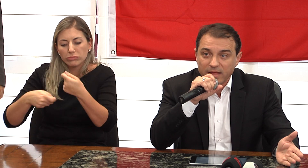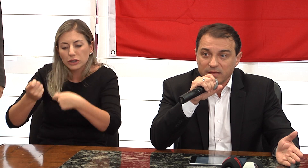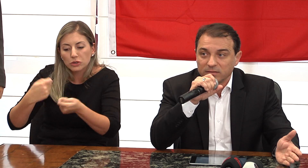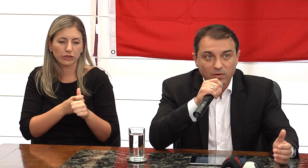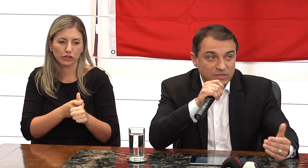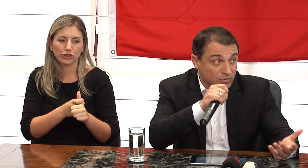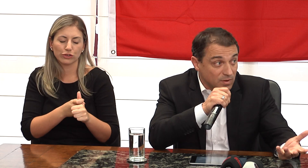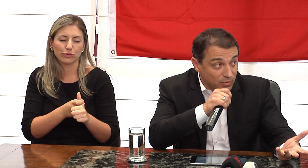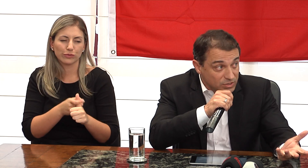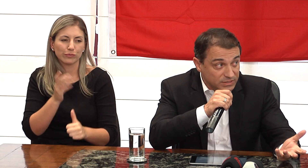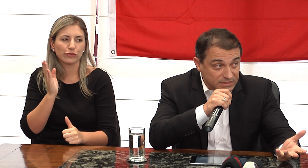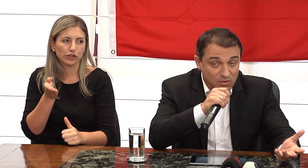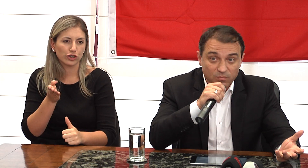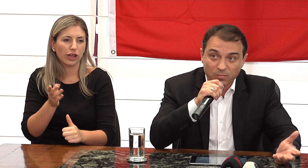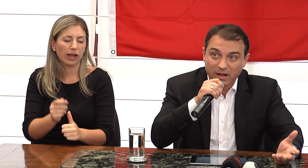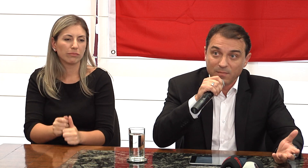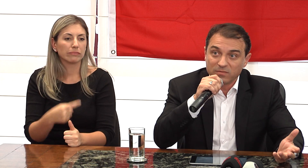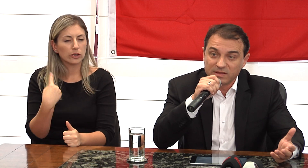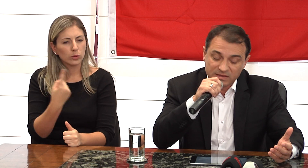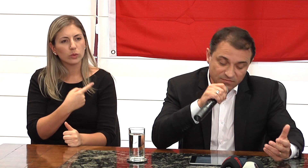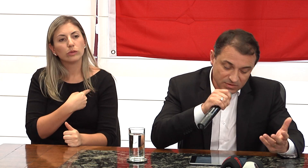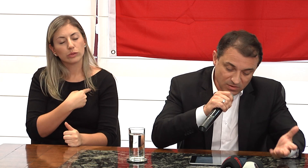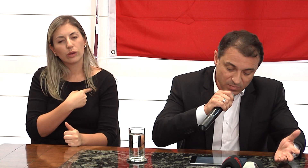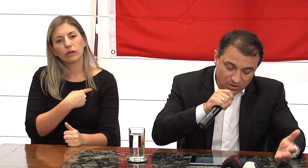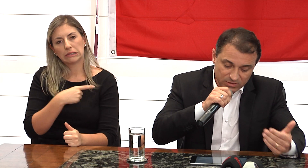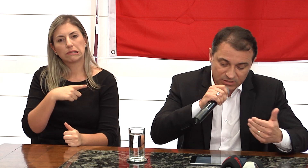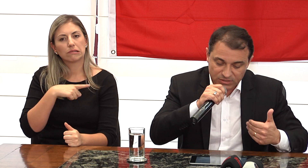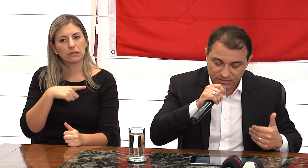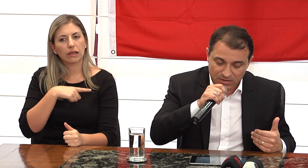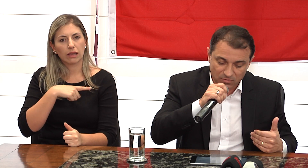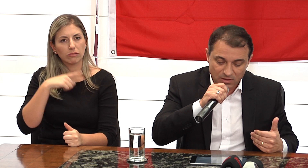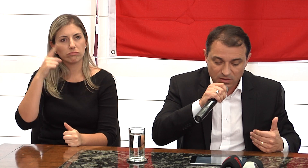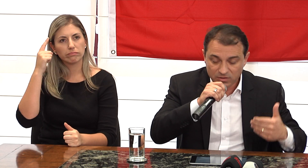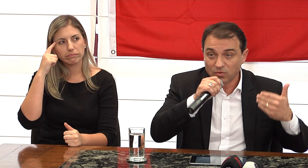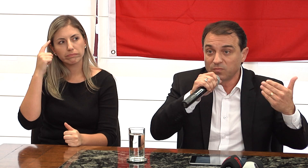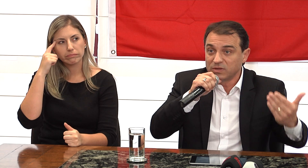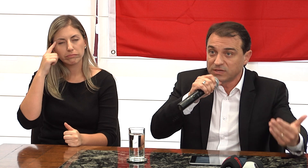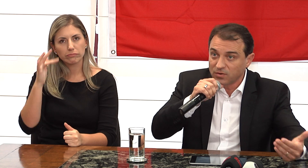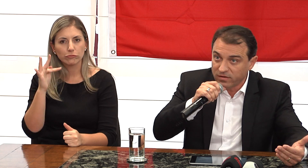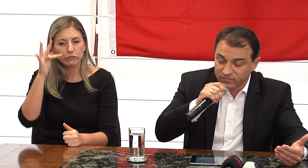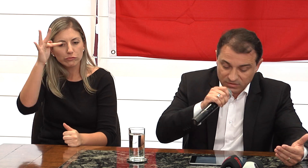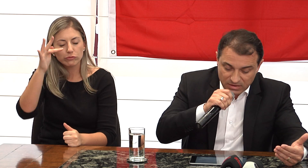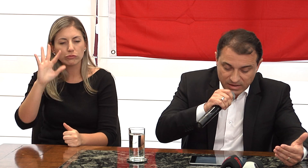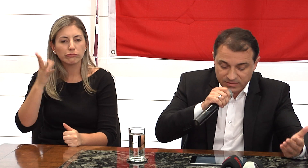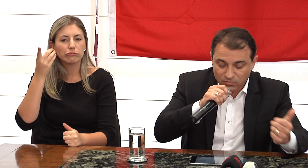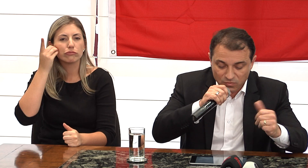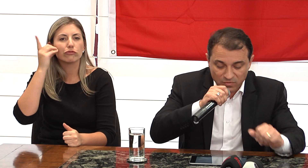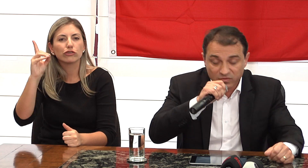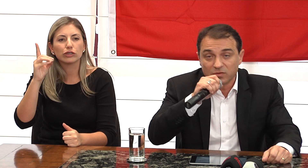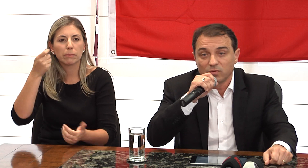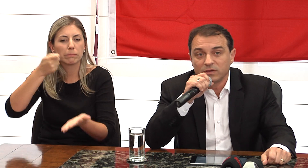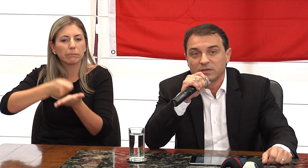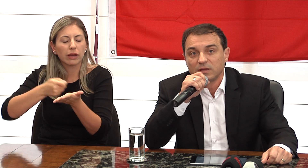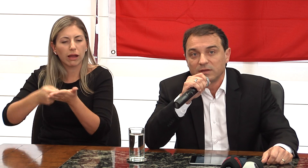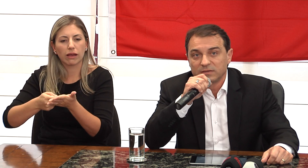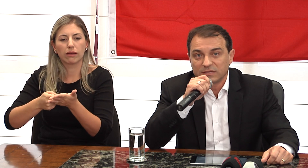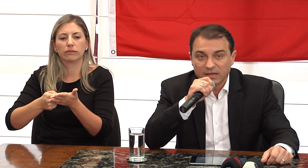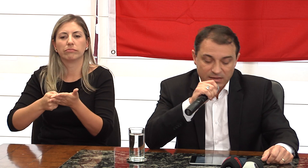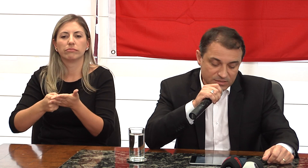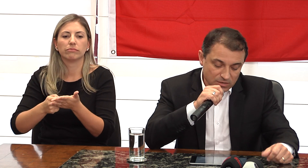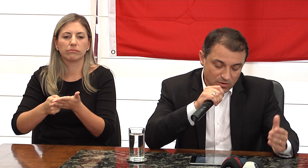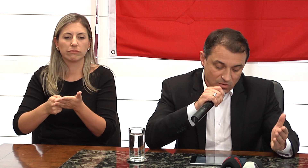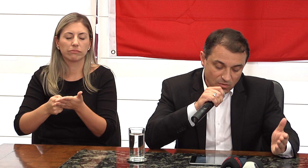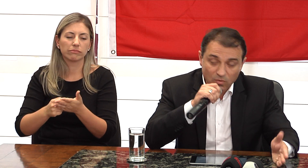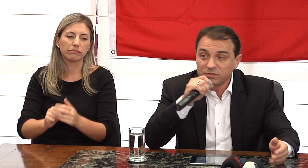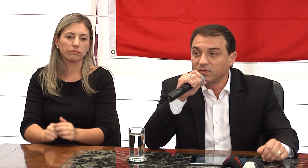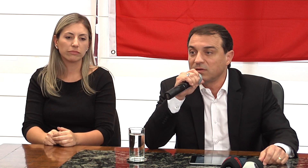que arrecada. Nós temos uma projeção para o pagamento dessa dívida, então, para a nossa gestão, de 2019 até 2022, de